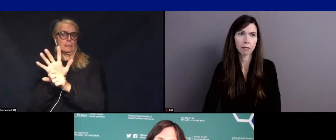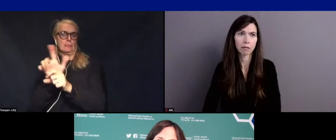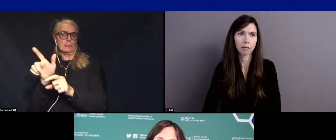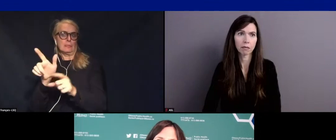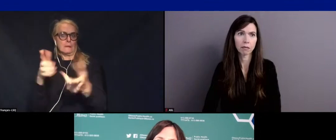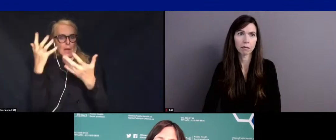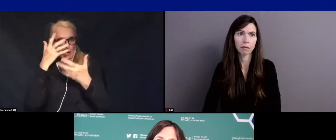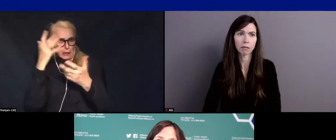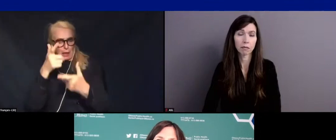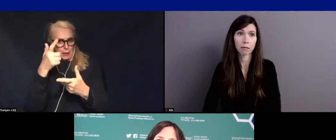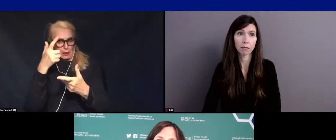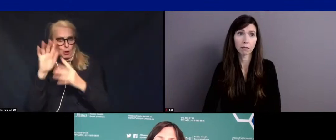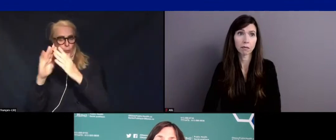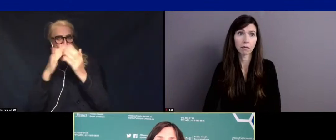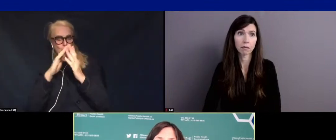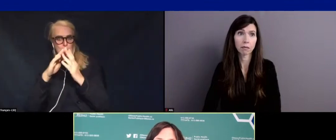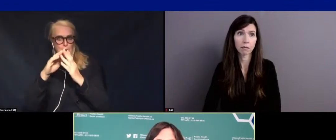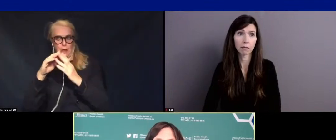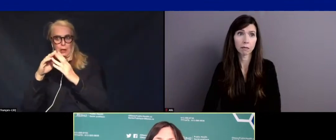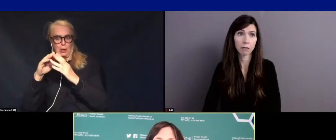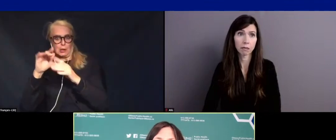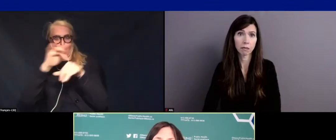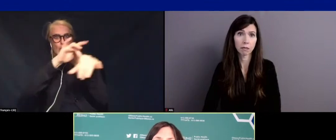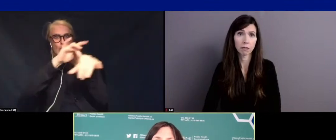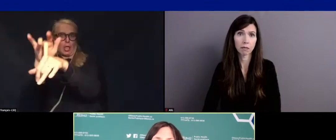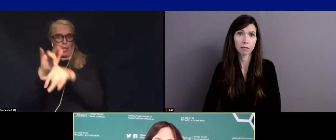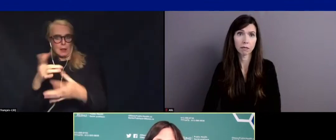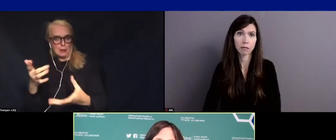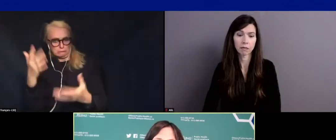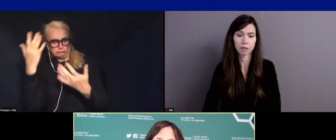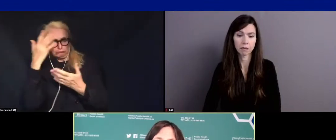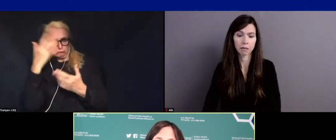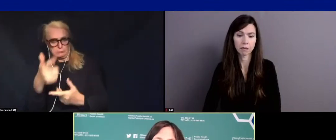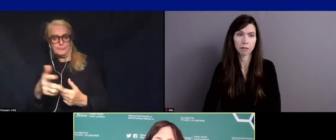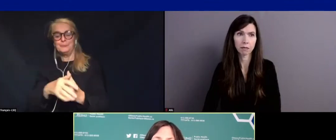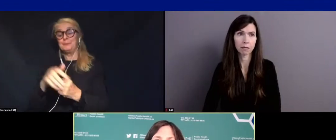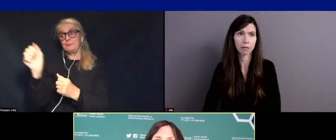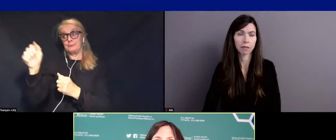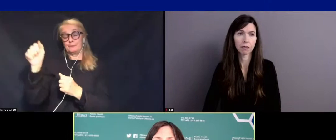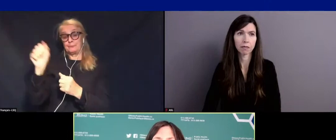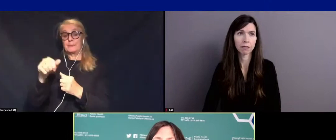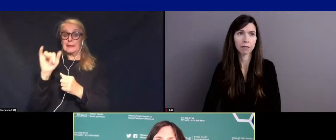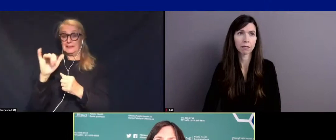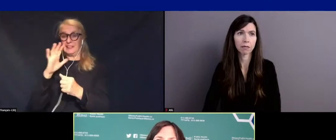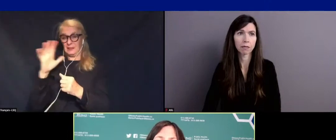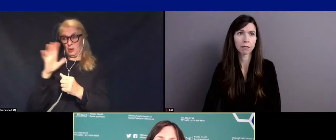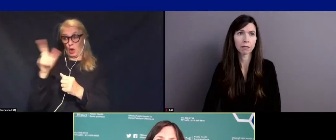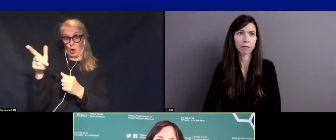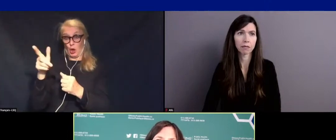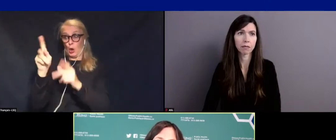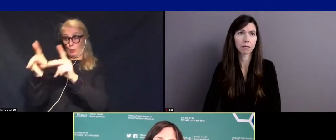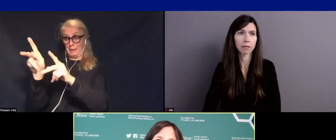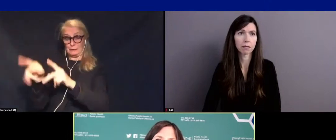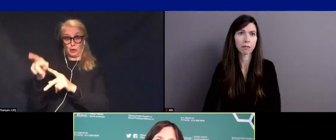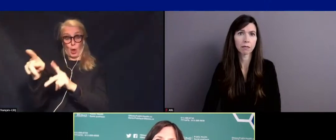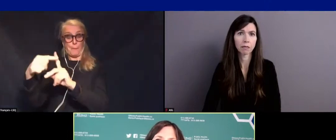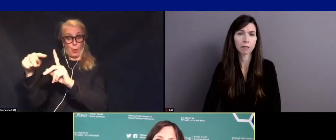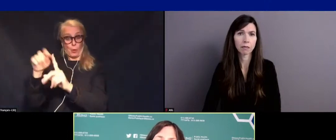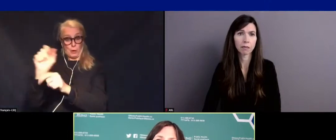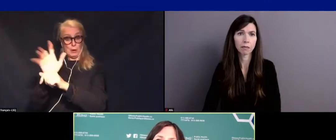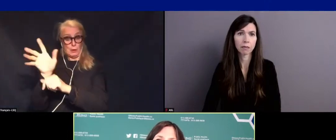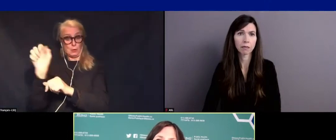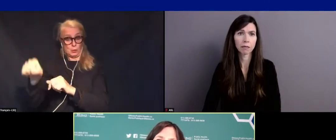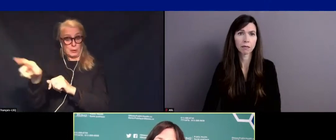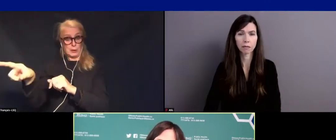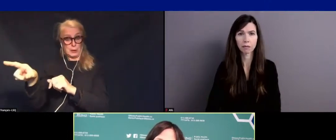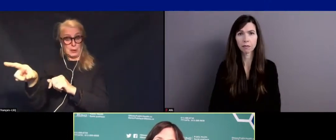pour la communauté? Oui, s'il y a des gens qui ont un dépistage positif ou contact à